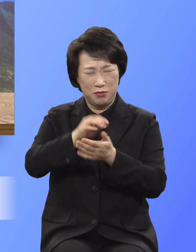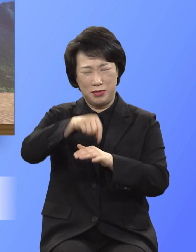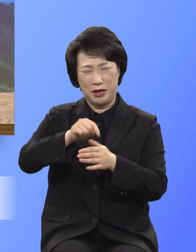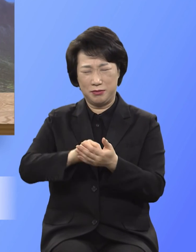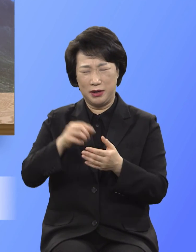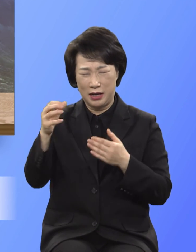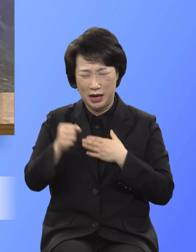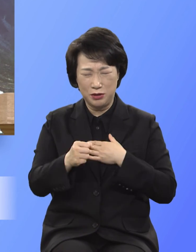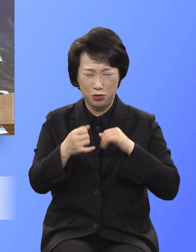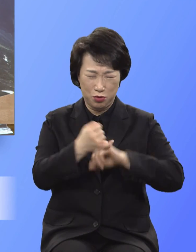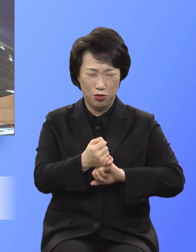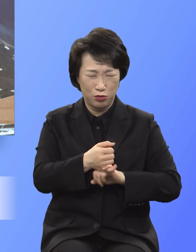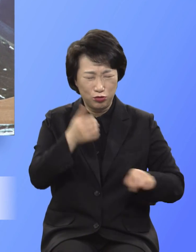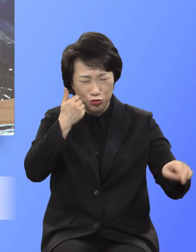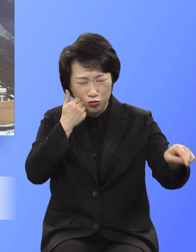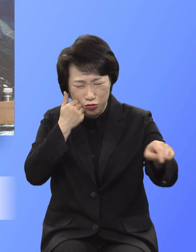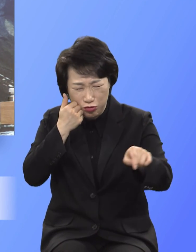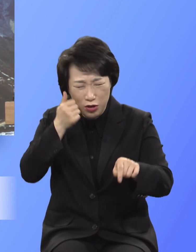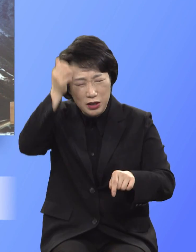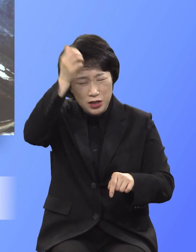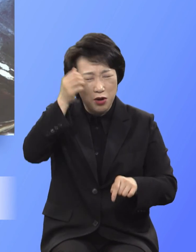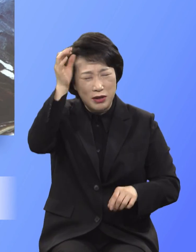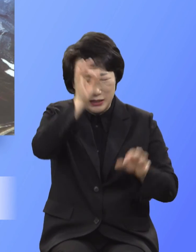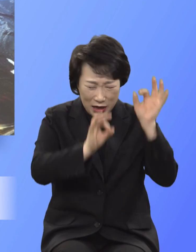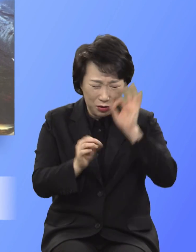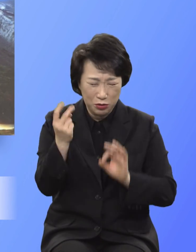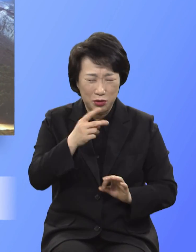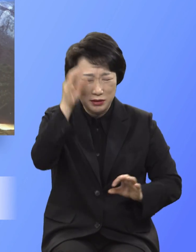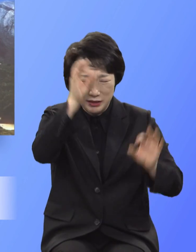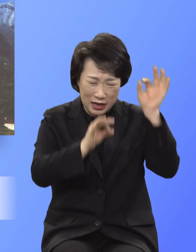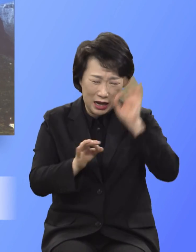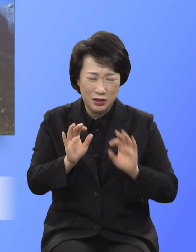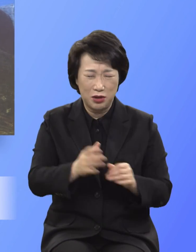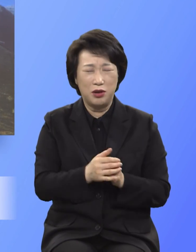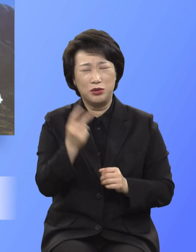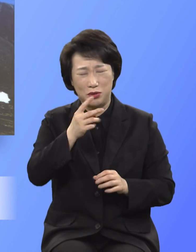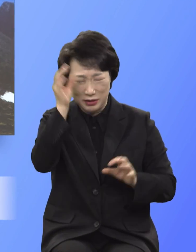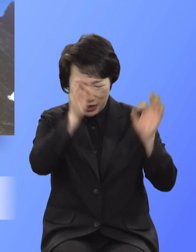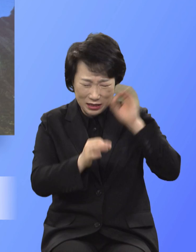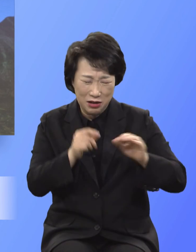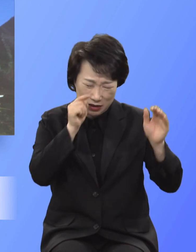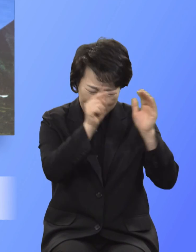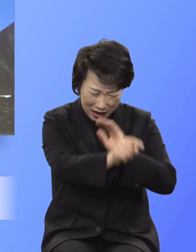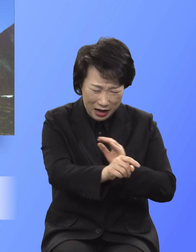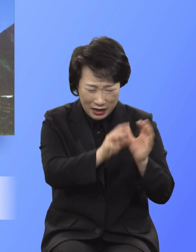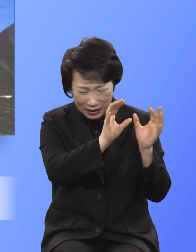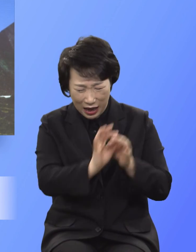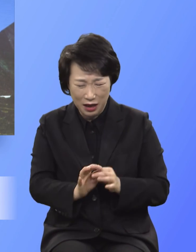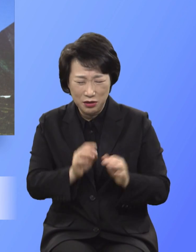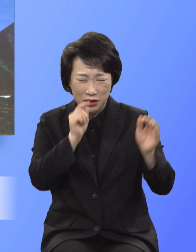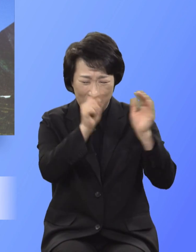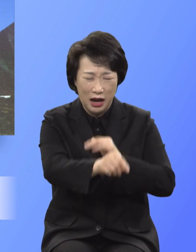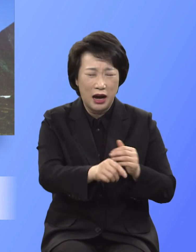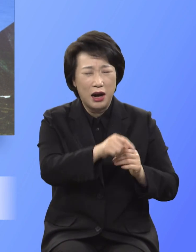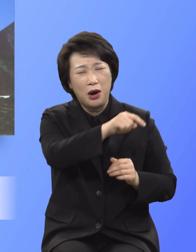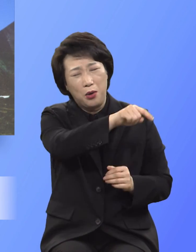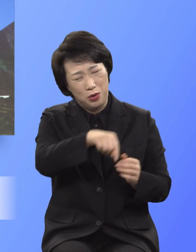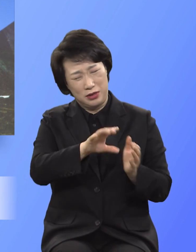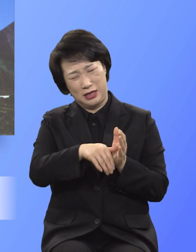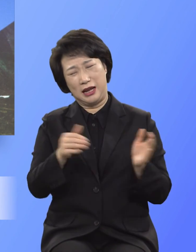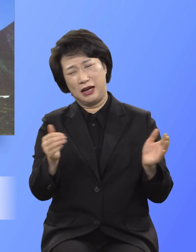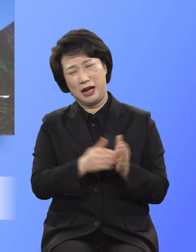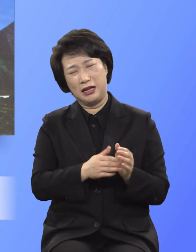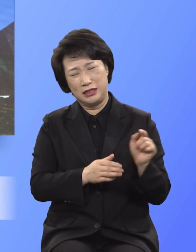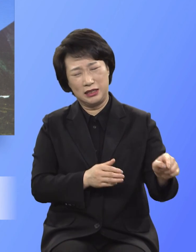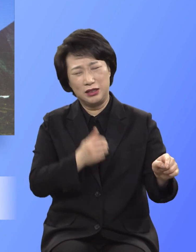구령일적으로 반드시 찾고 또 찾고 쫓아가고 또 쫓아가고 계속 올